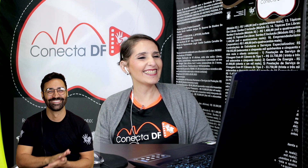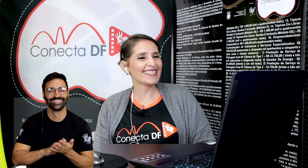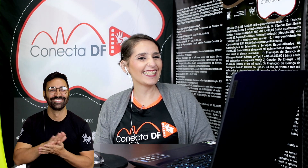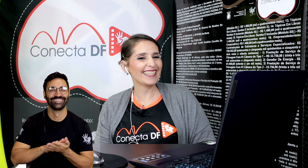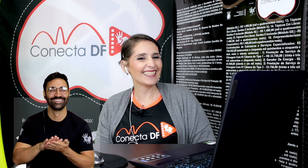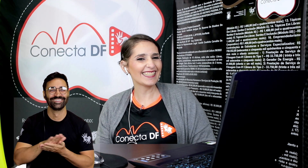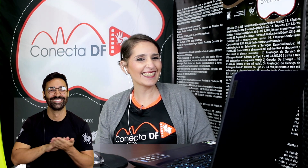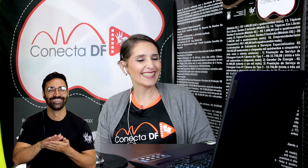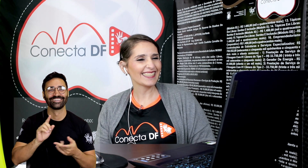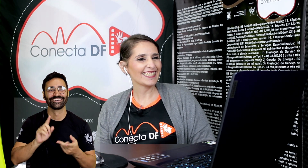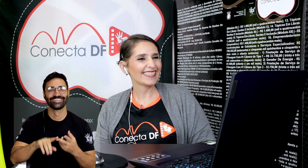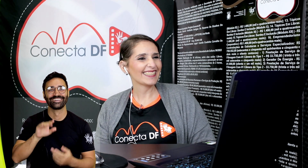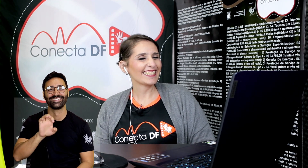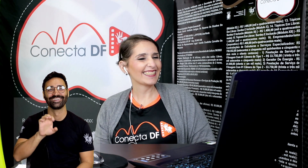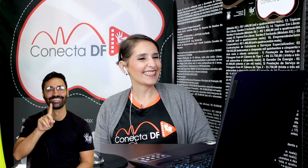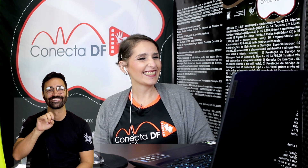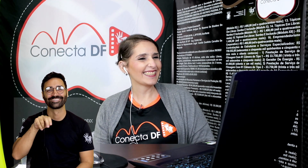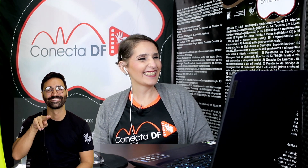Nada, Edine.